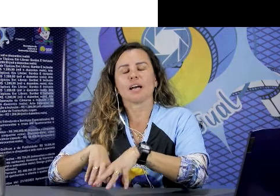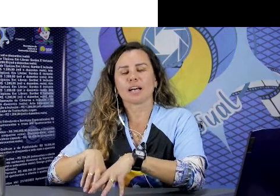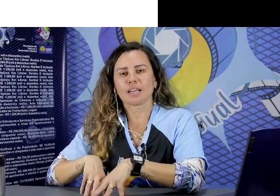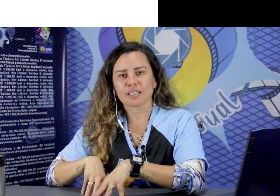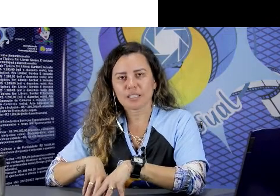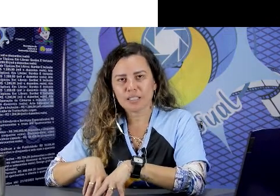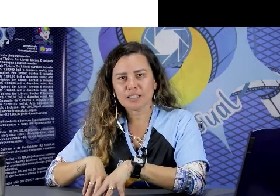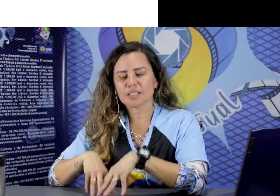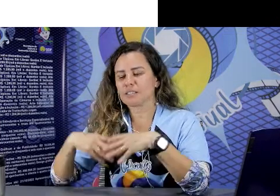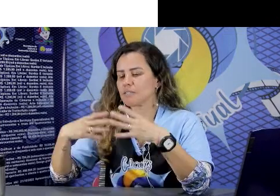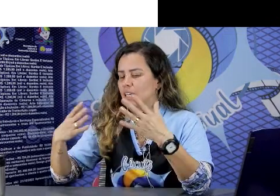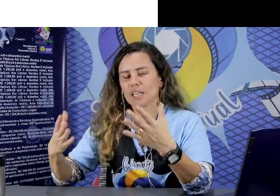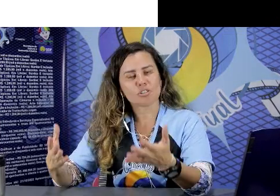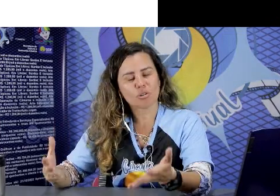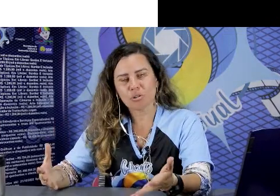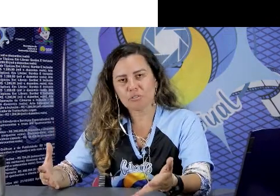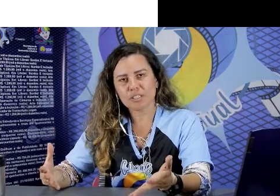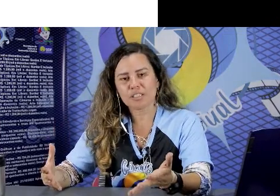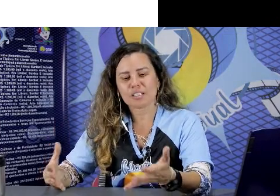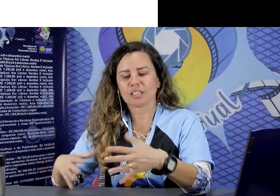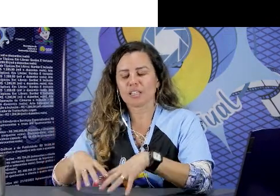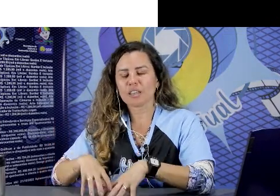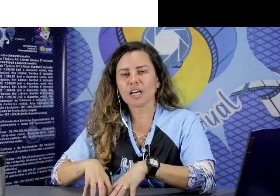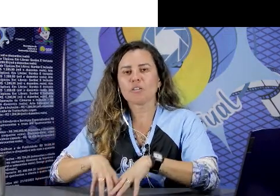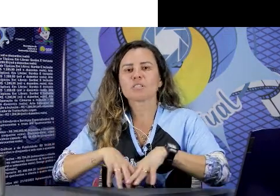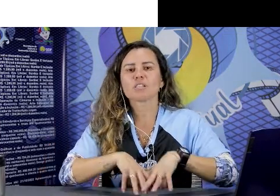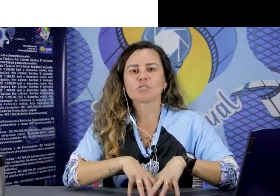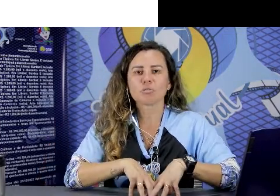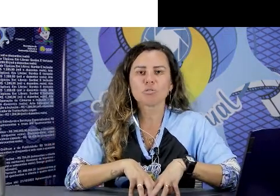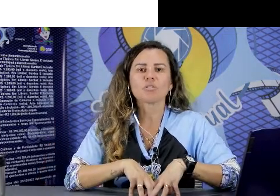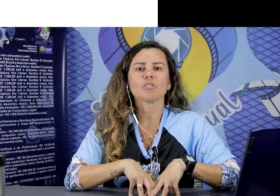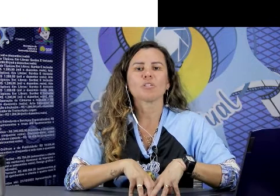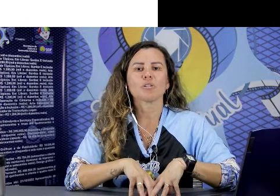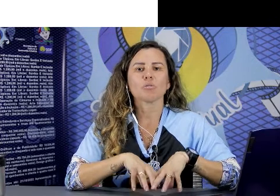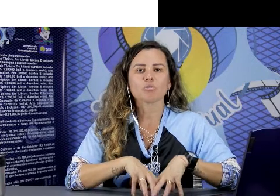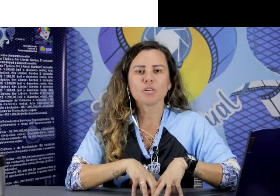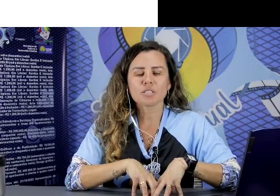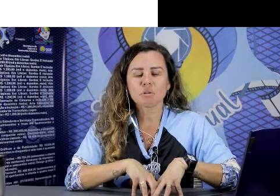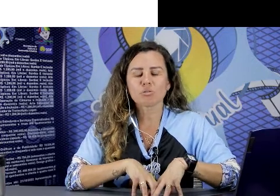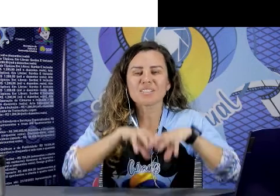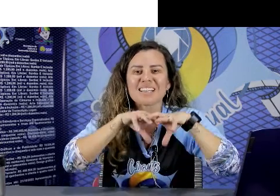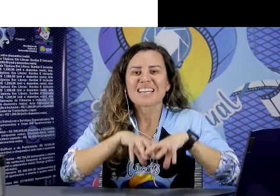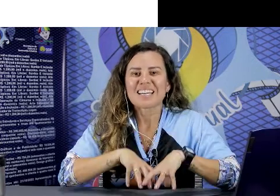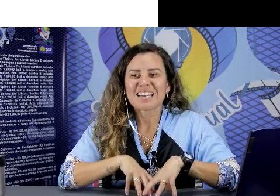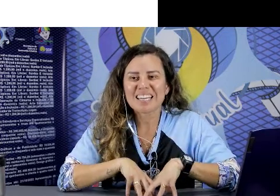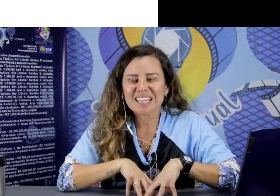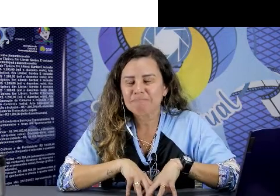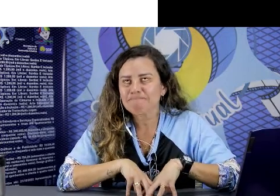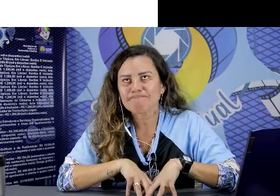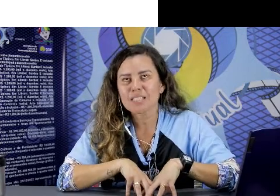aquela criança, aquele jovem, não acessou os conhecimentos, sequer